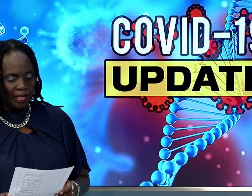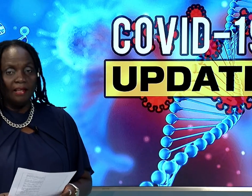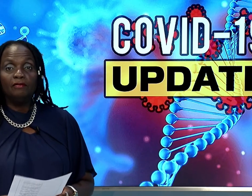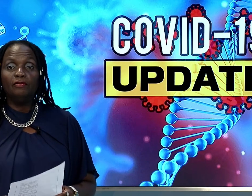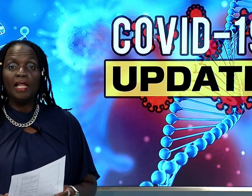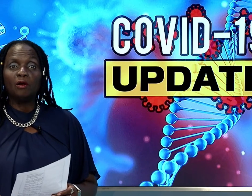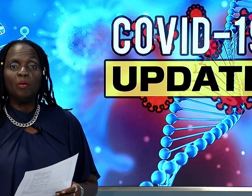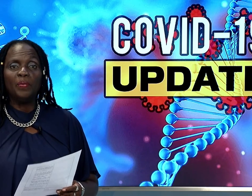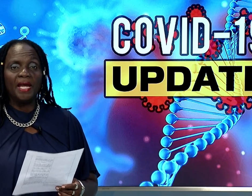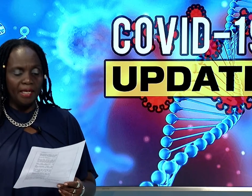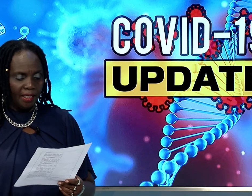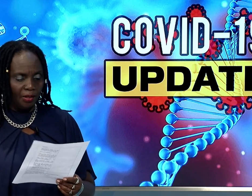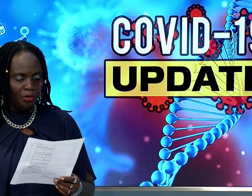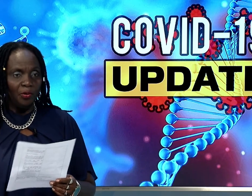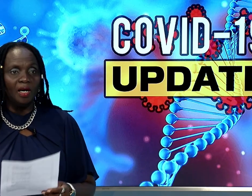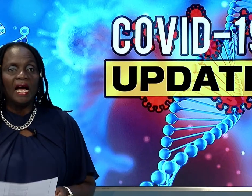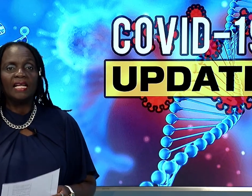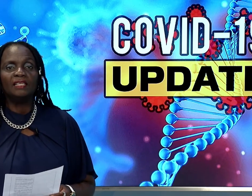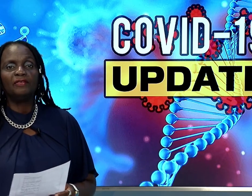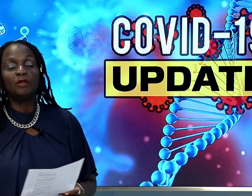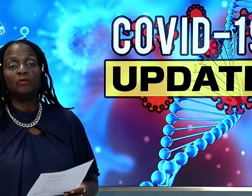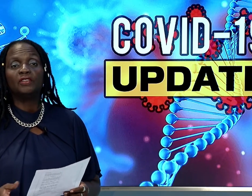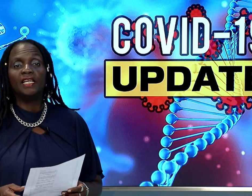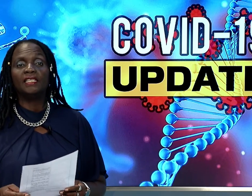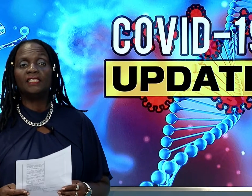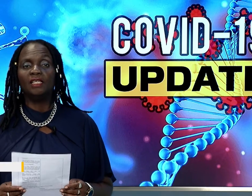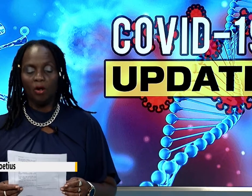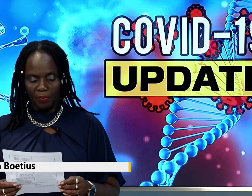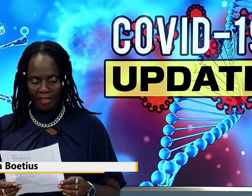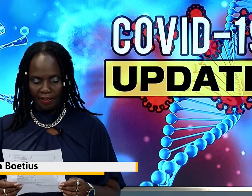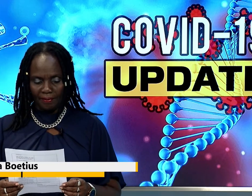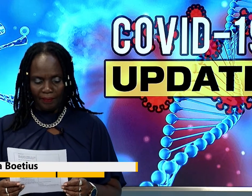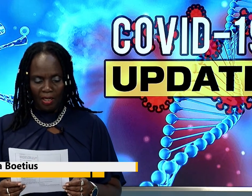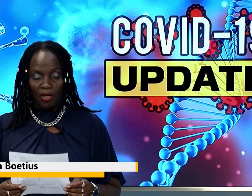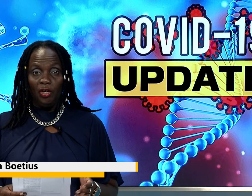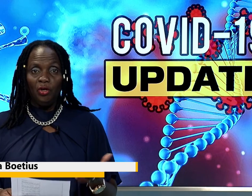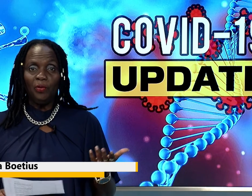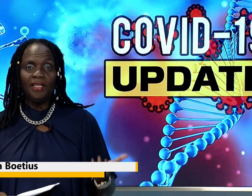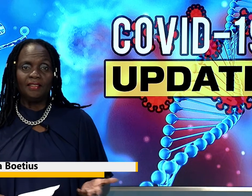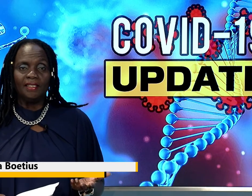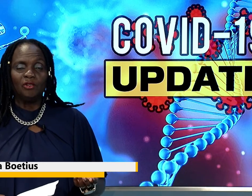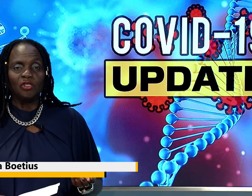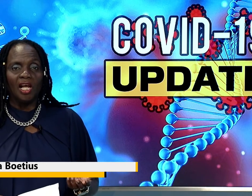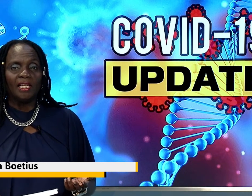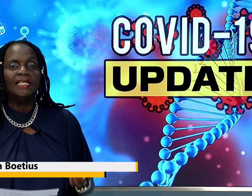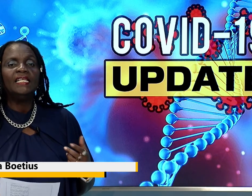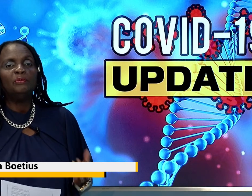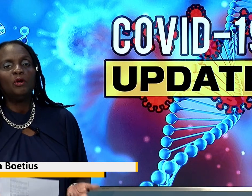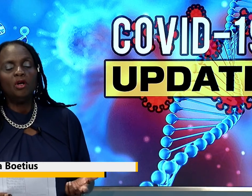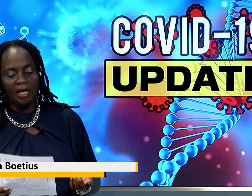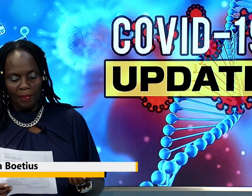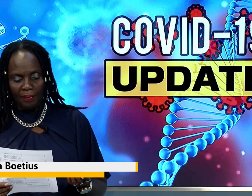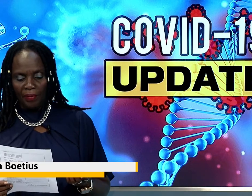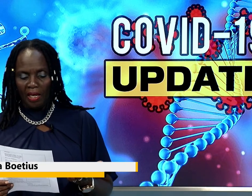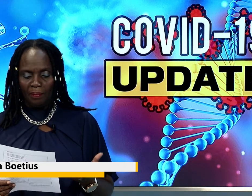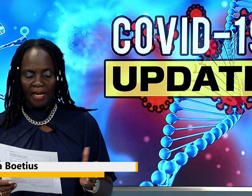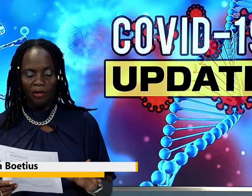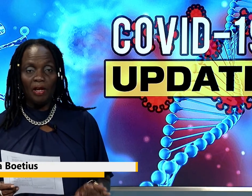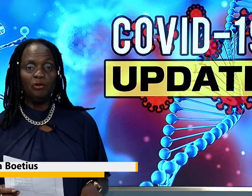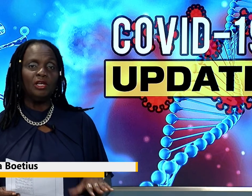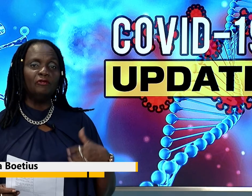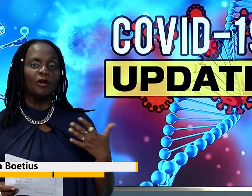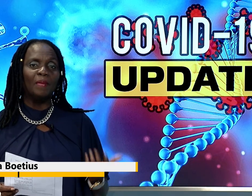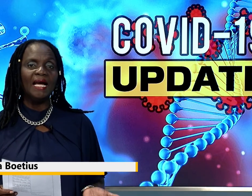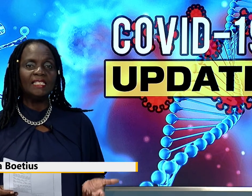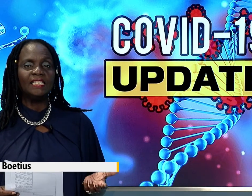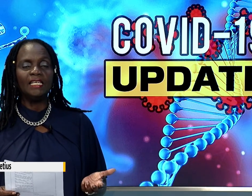Goedemorgen en welkom bij een nieuwe ATV COVID-19 update. U weet het intussen al, in dit programma brengen